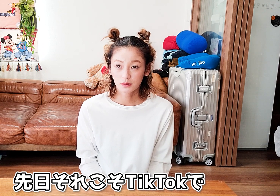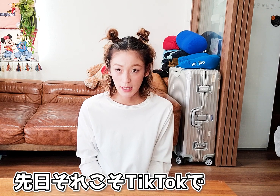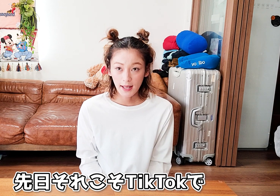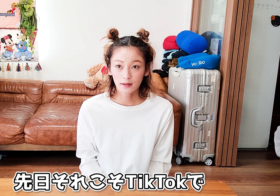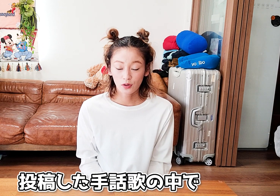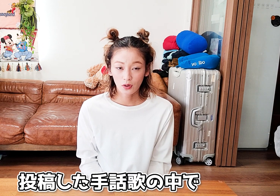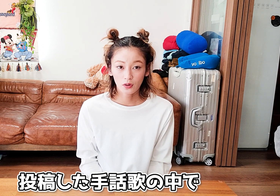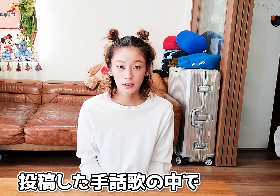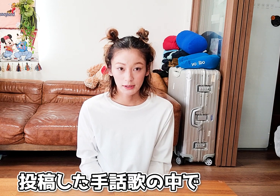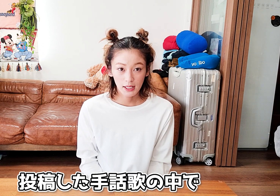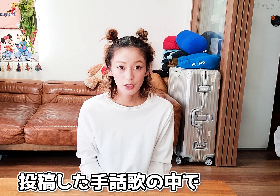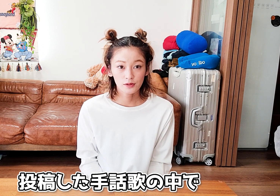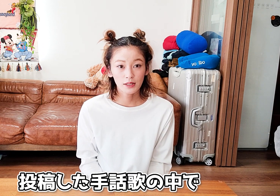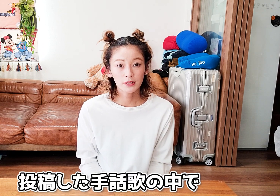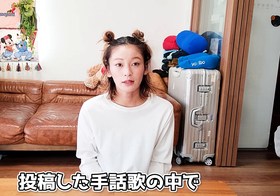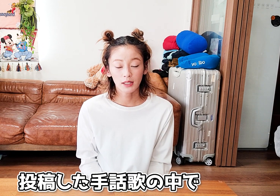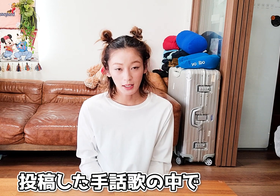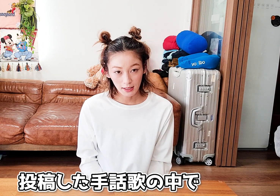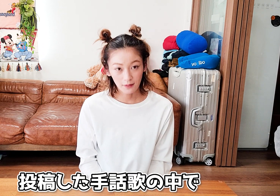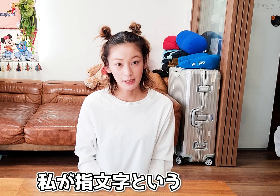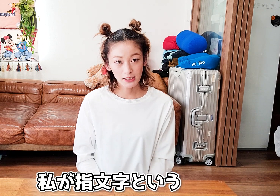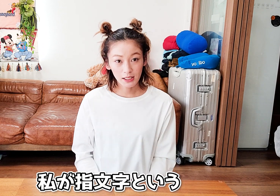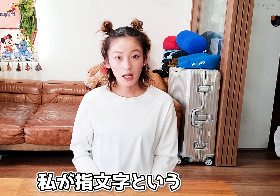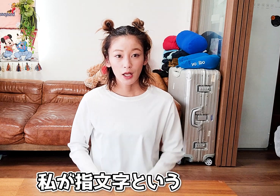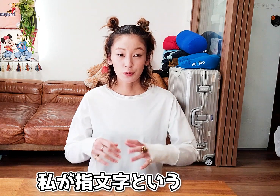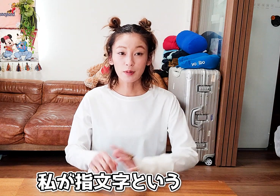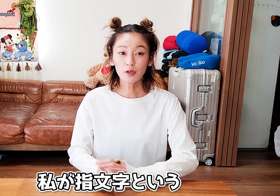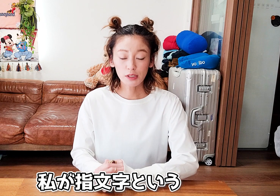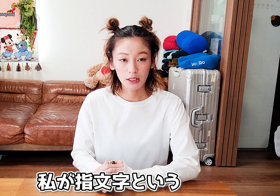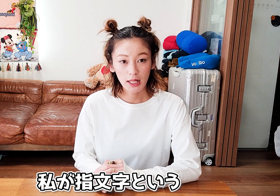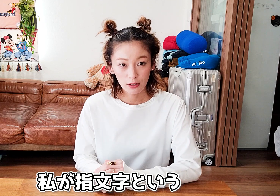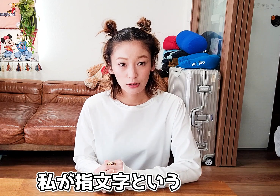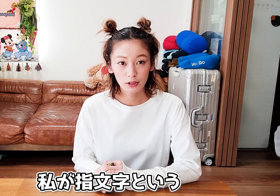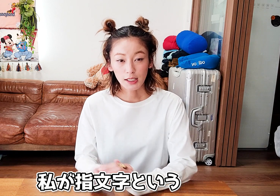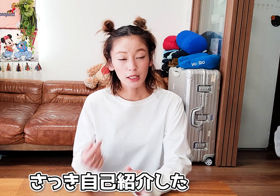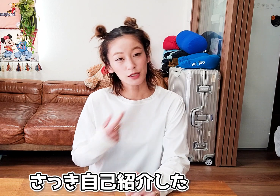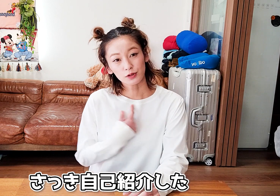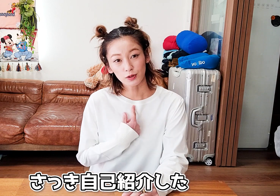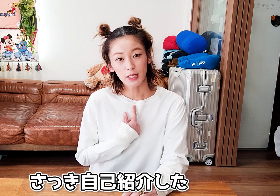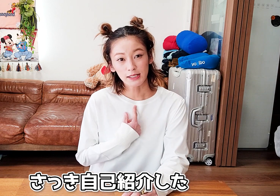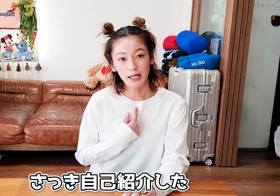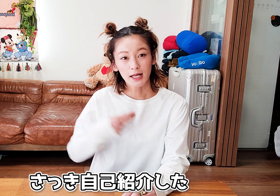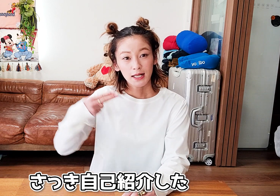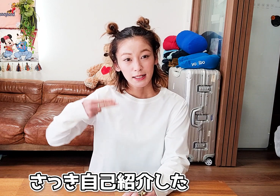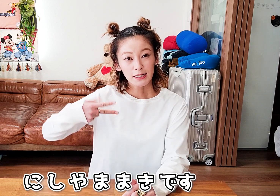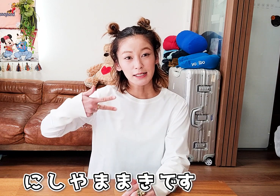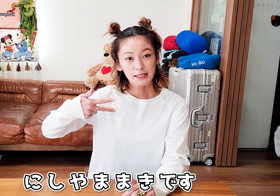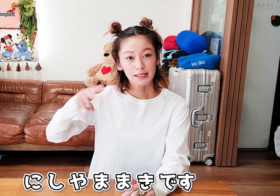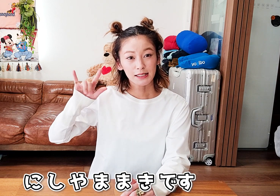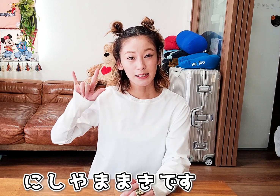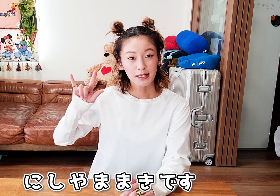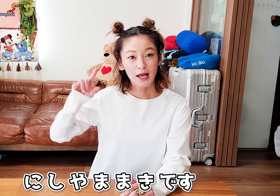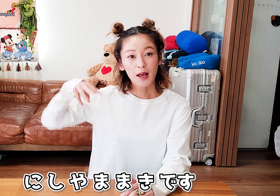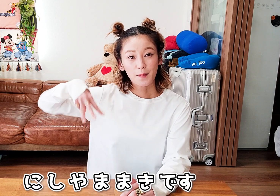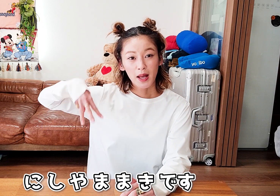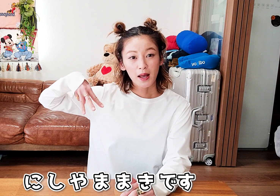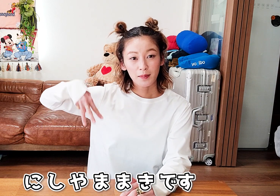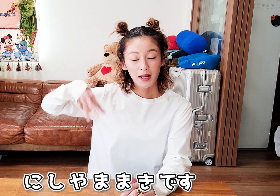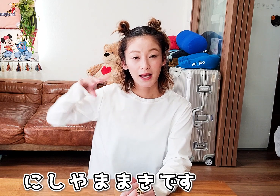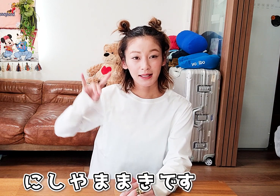で投稿した手話歌の中で、私が指文字っていう、さっき自己紹介した西山真